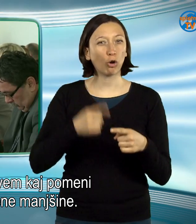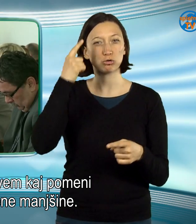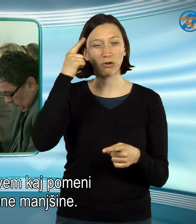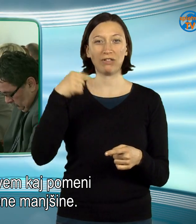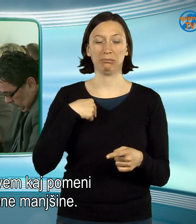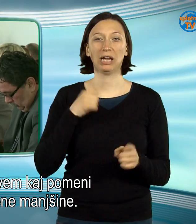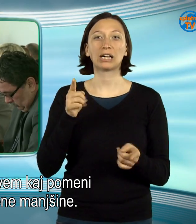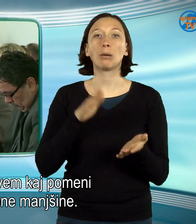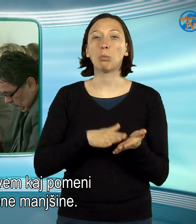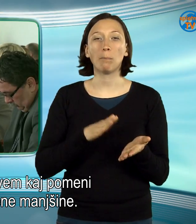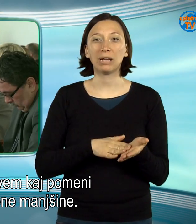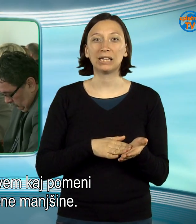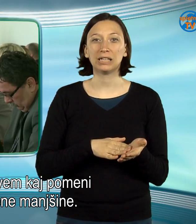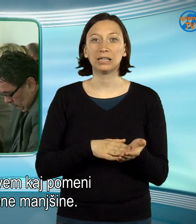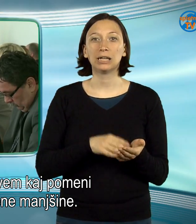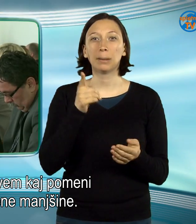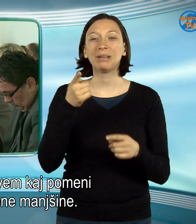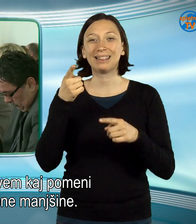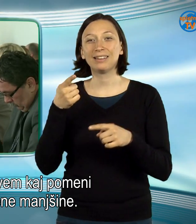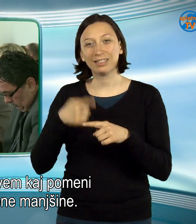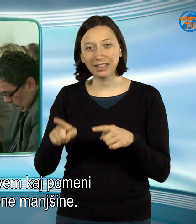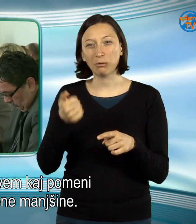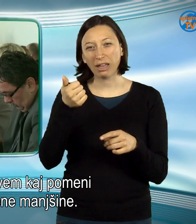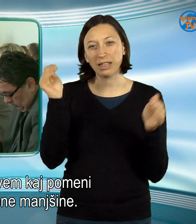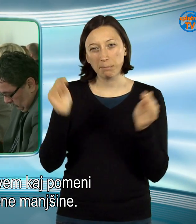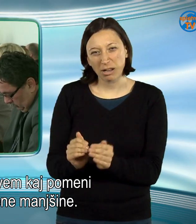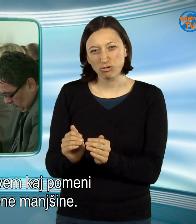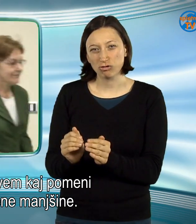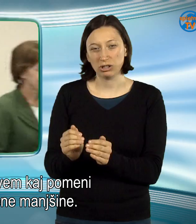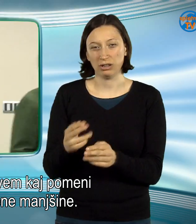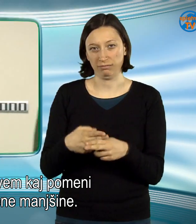vem, kaj pomeni biti del ene manjšine.